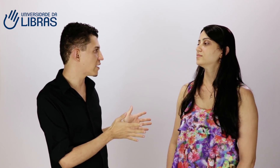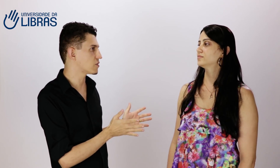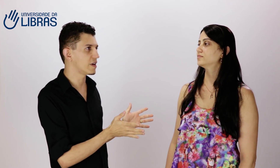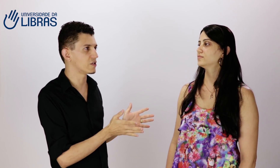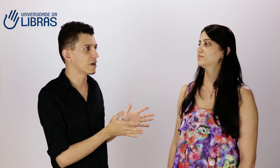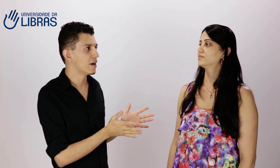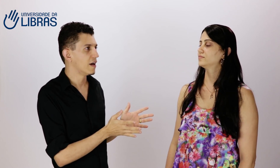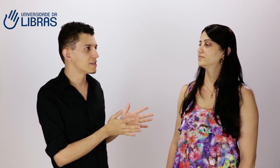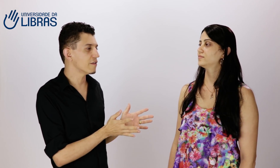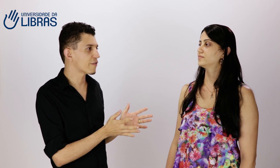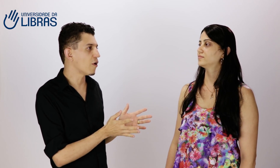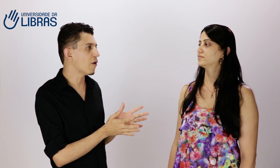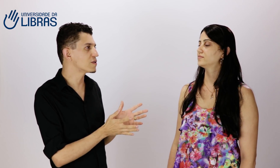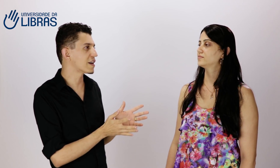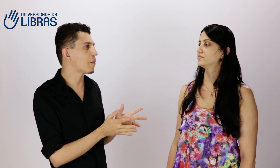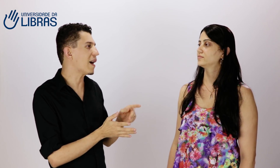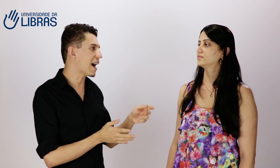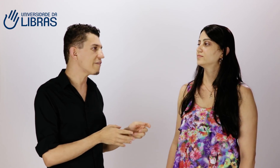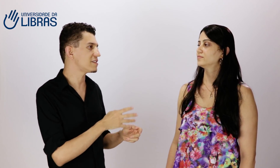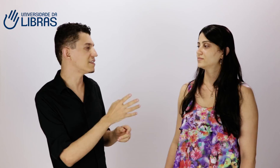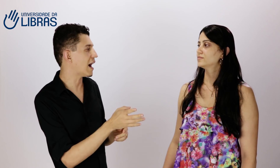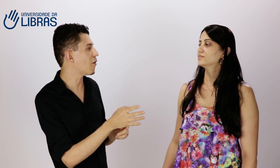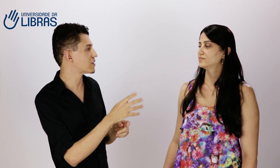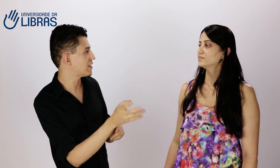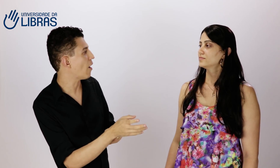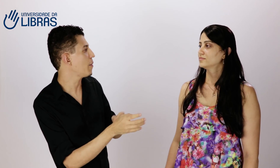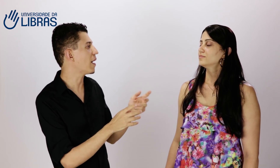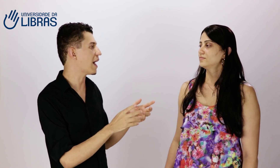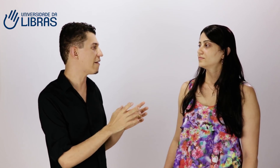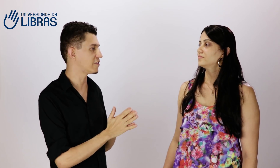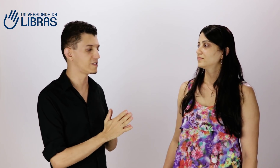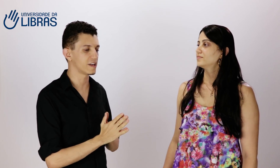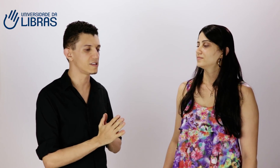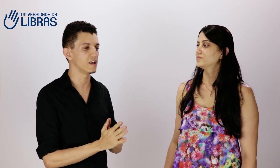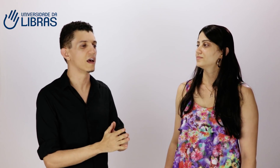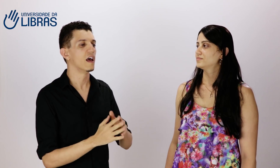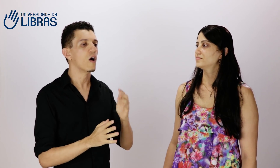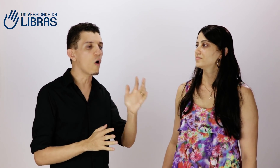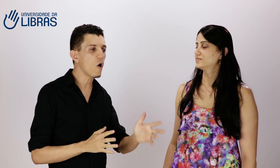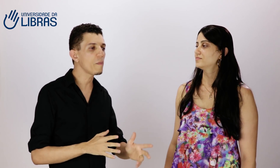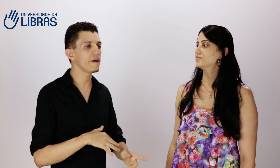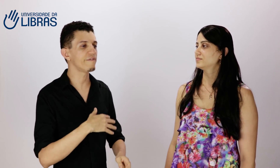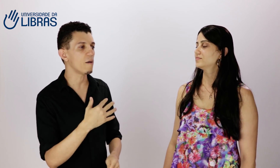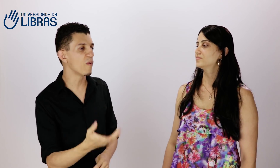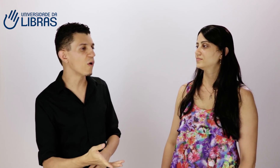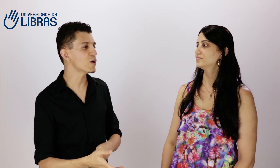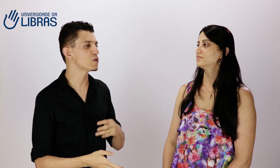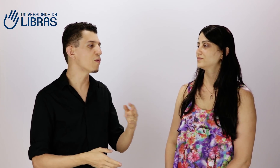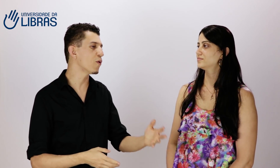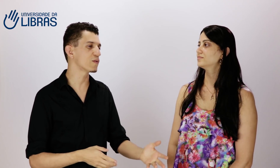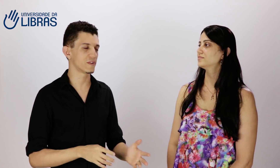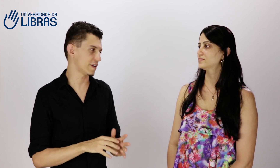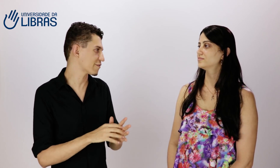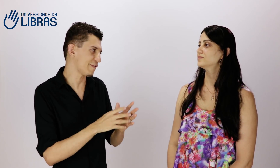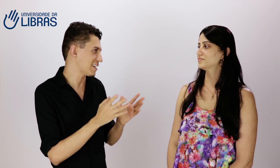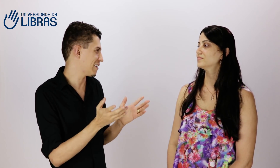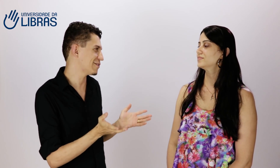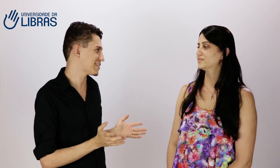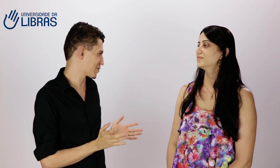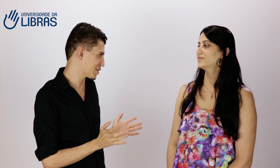português, ou seja, você não ficou usando palavra e sinal, sinal e palavra, dizendo assim, homem, famoso, mundo. Você não ficou falando essas coisas